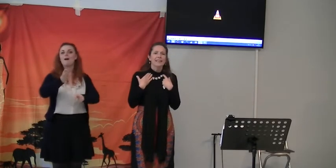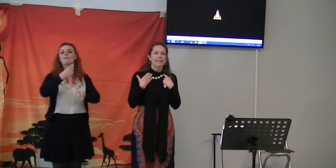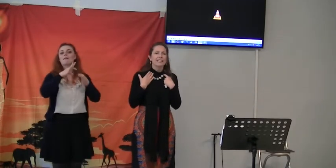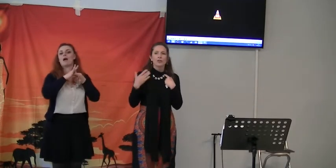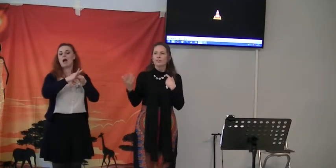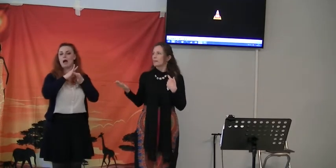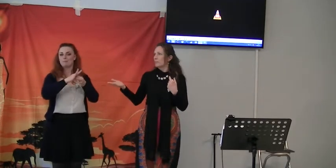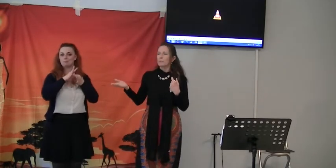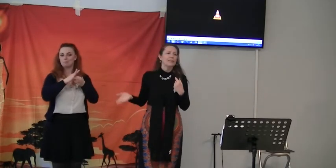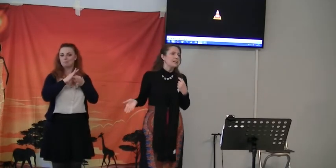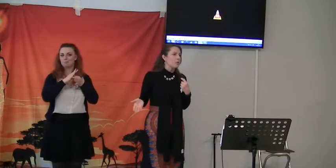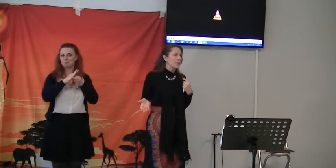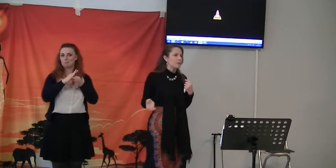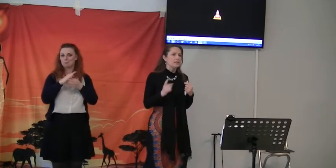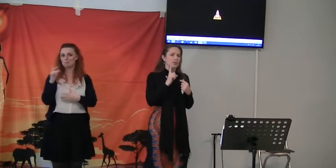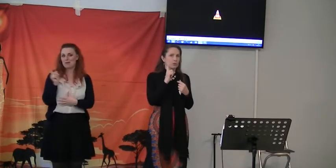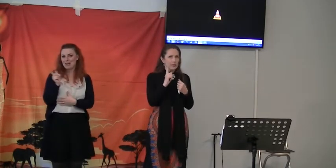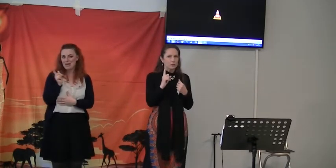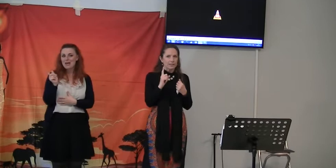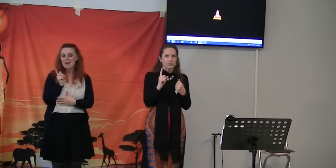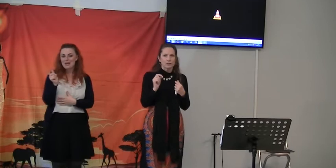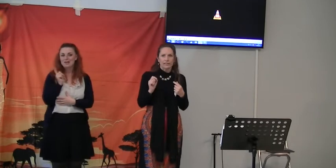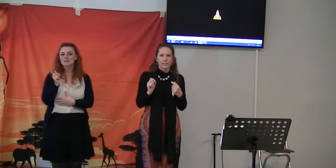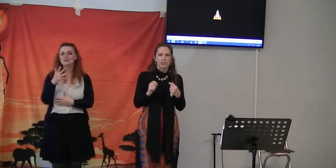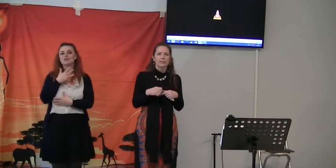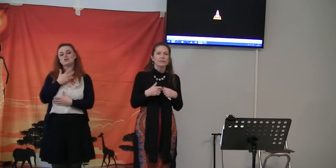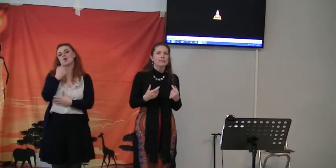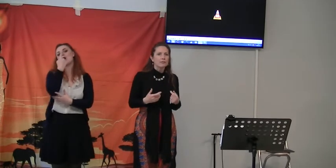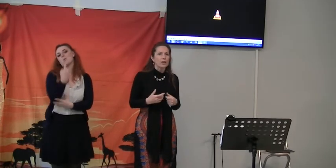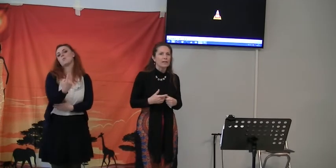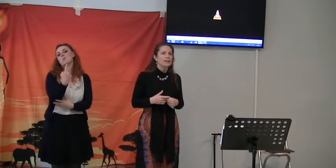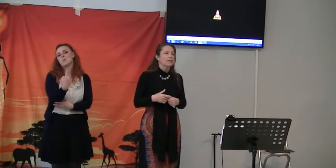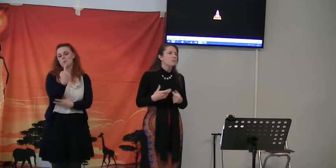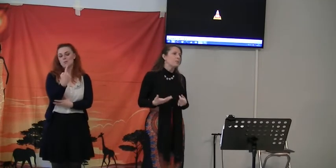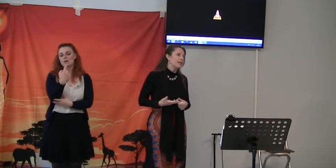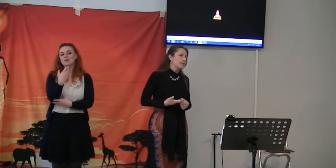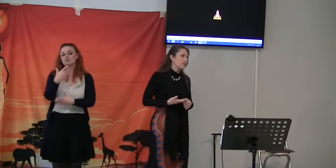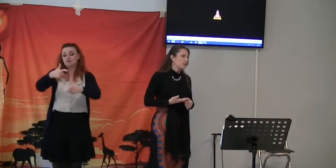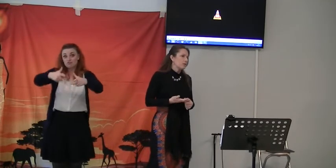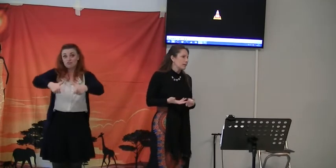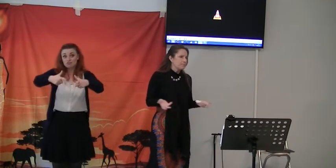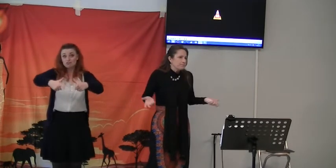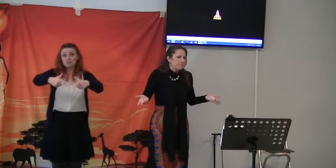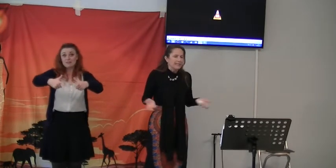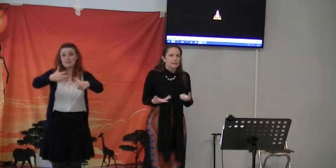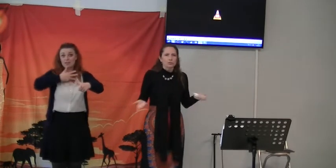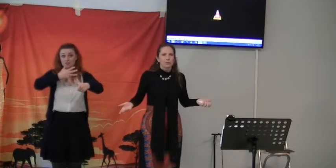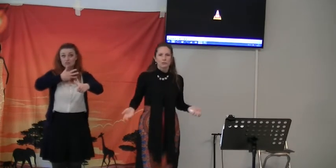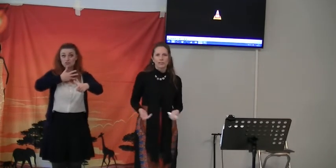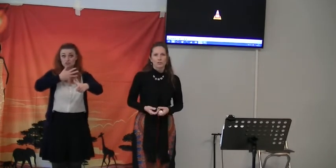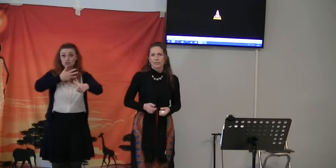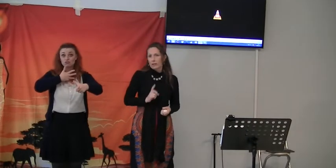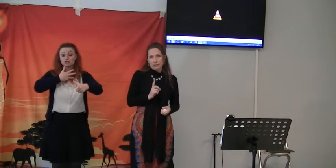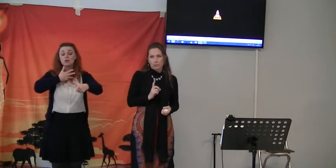E abbiamo delle copie qui, c'è una sola canzone nel CD, quindi chi vuole può prenderlo, pagare giusto